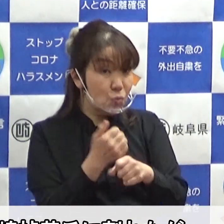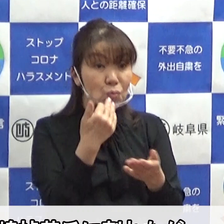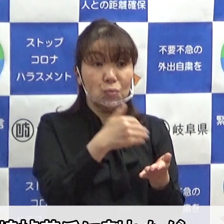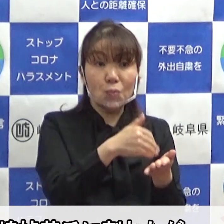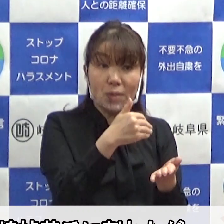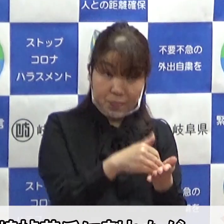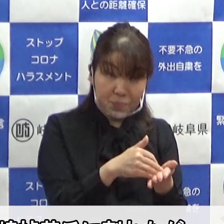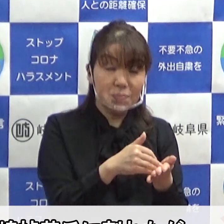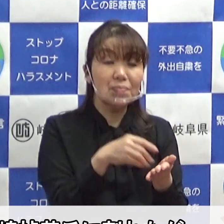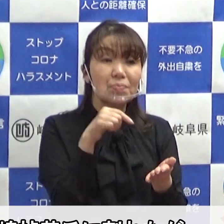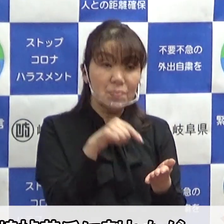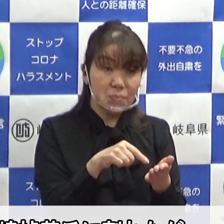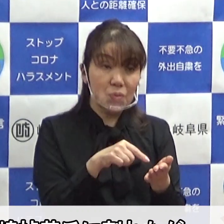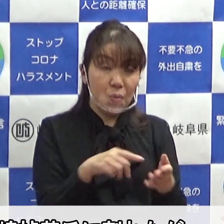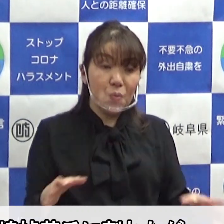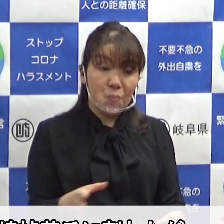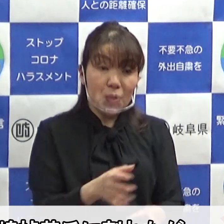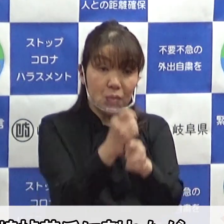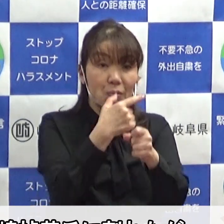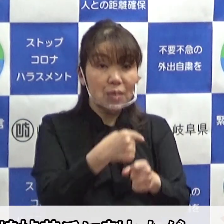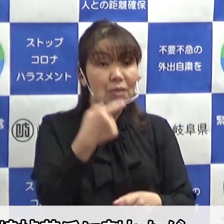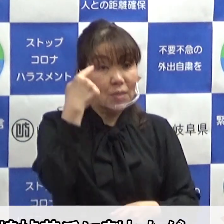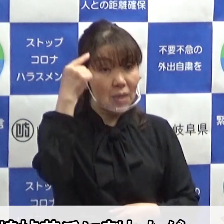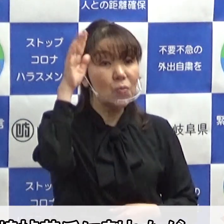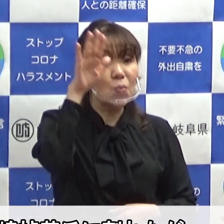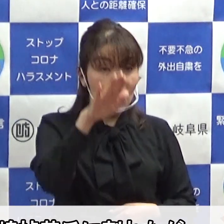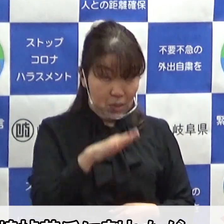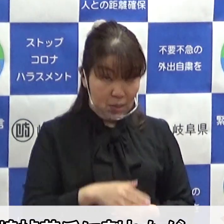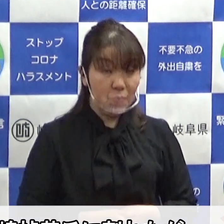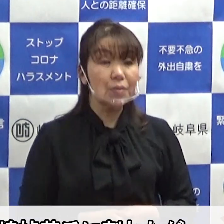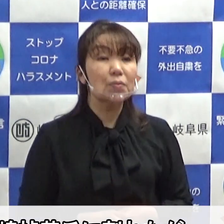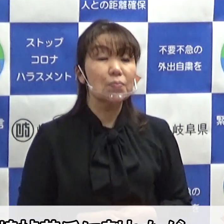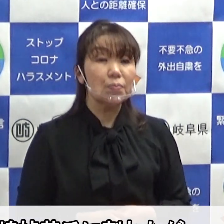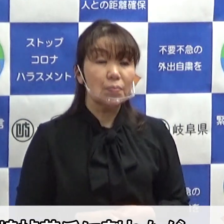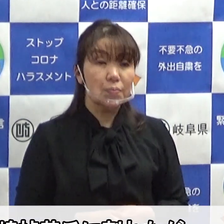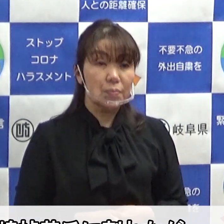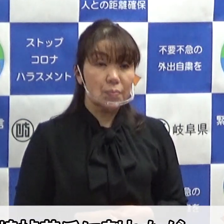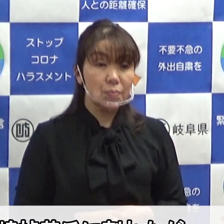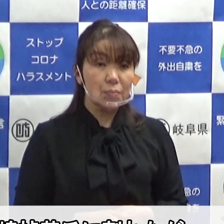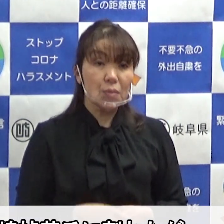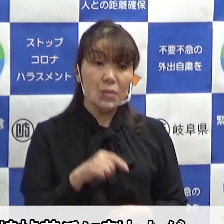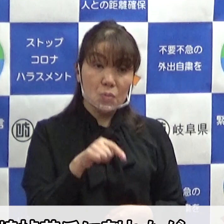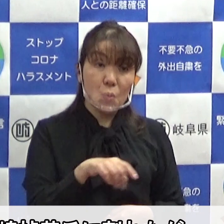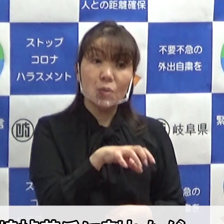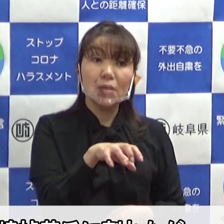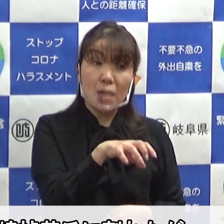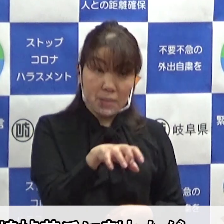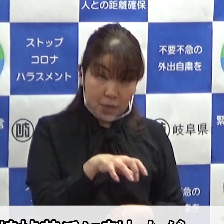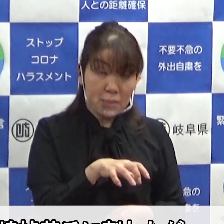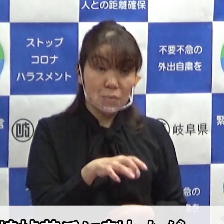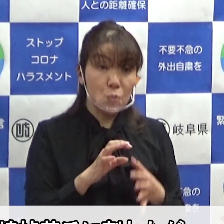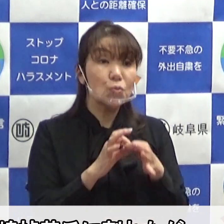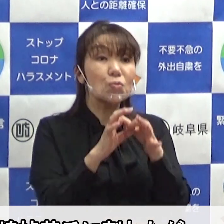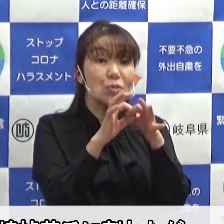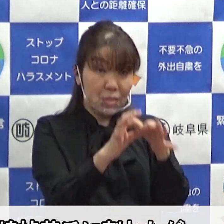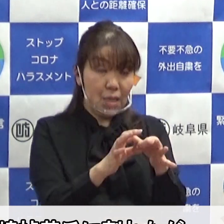ね、まとめていきたいというふうに、思っております。そういったことを通じて、